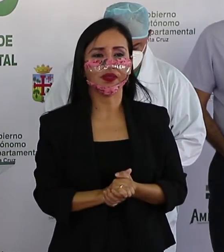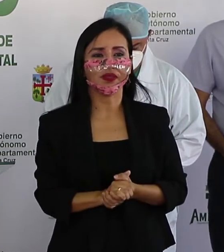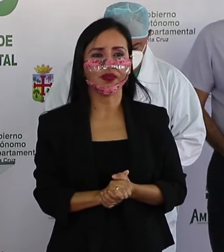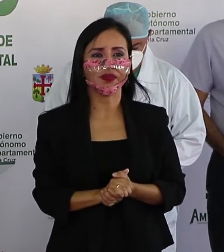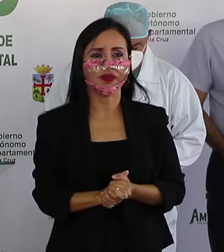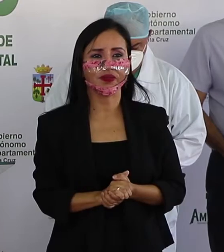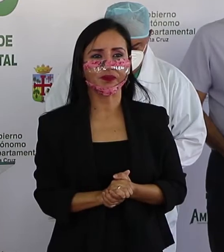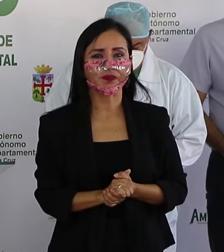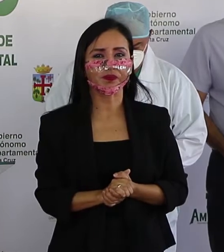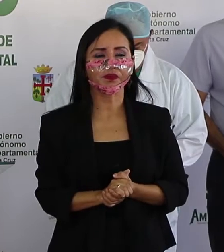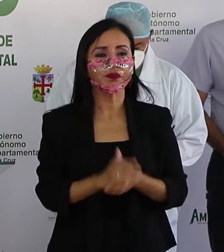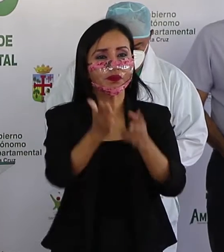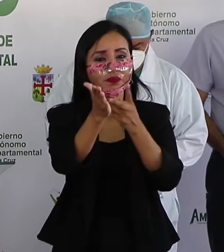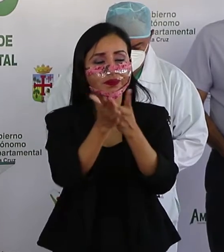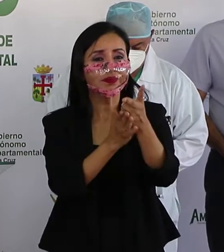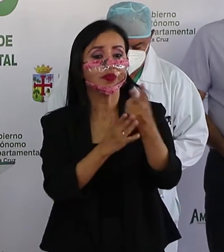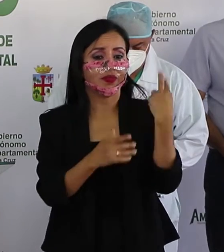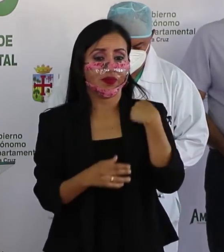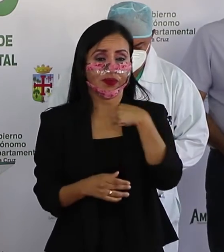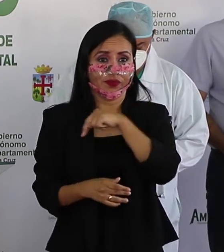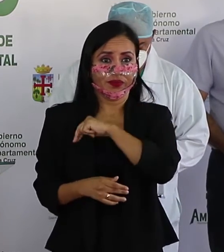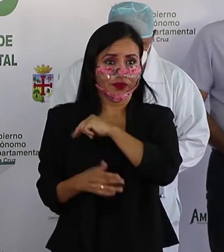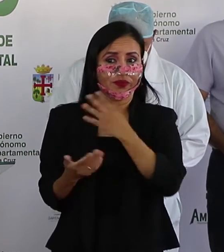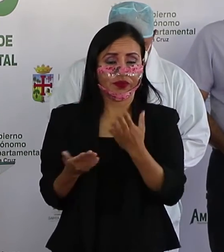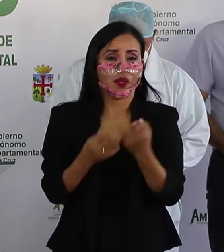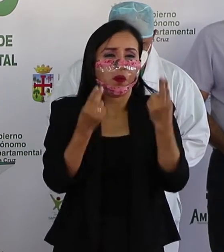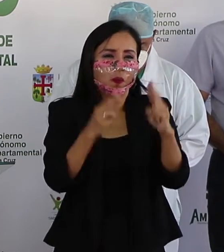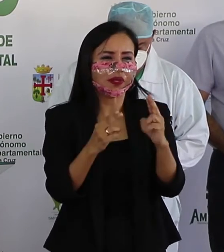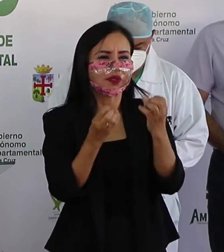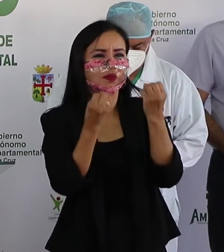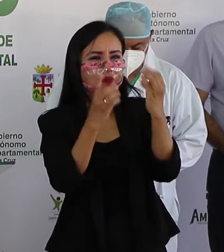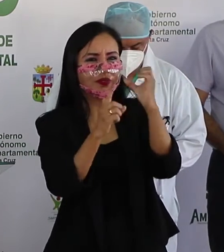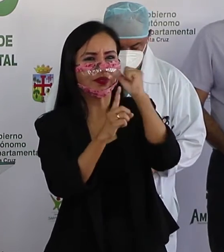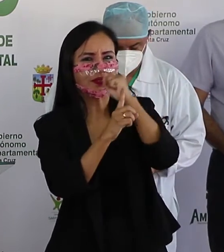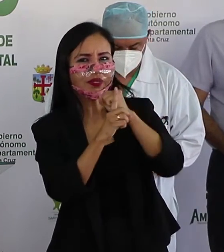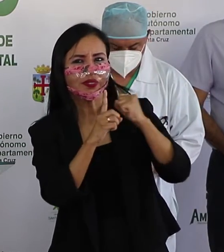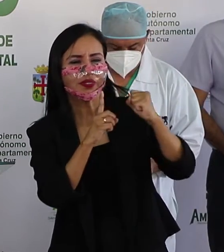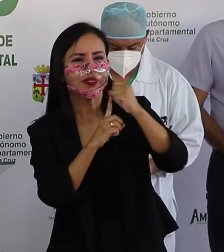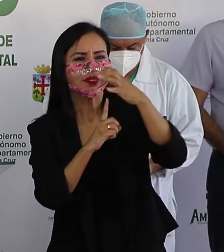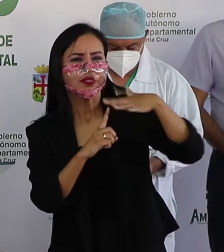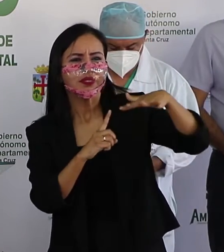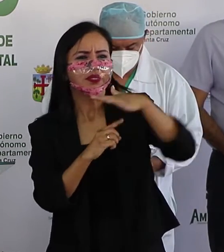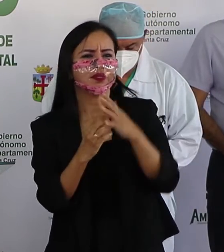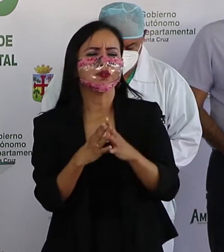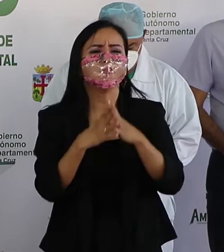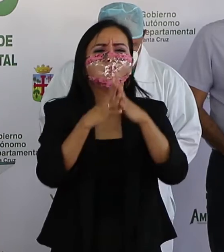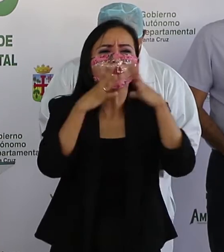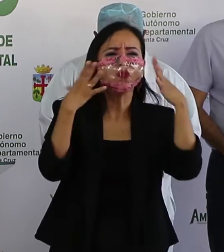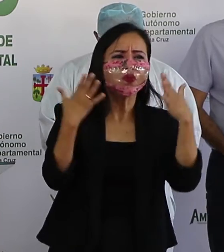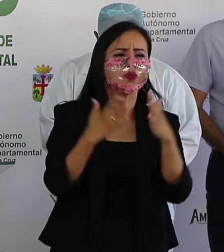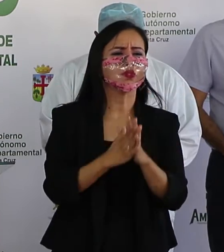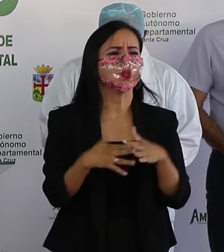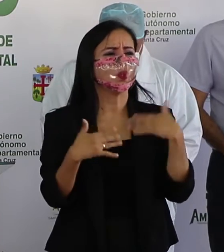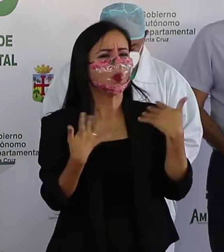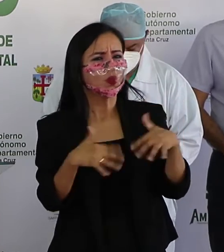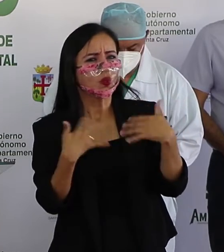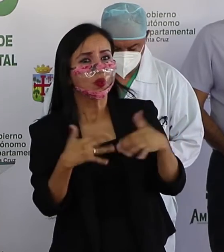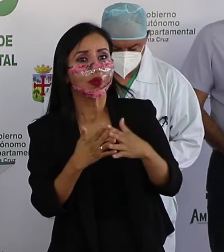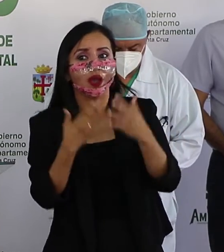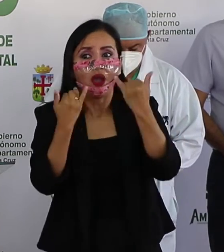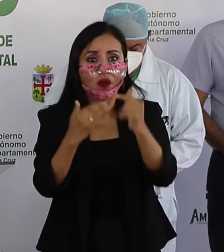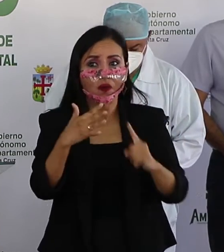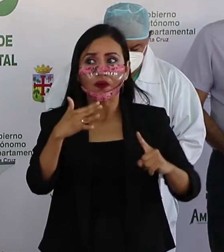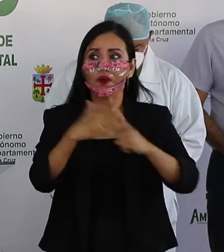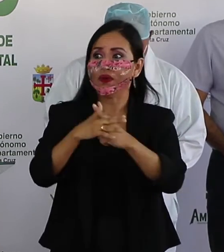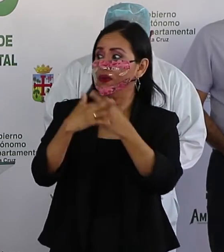cuando realmente hemos tenido muchas situaciones tan comprometidas, tan álgidas, ha venido